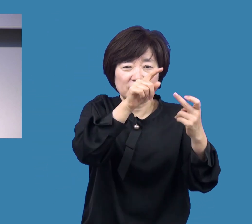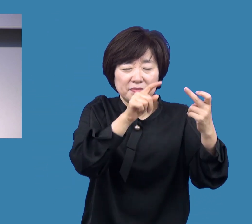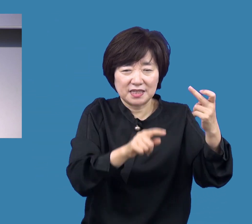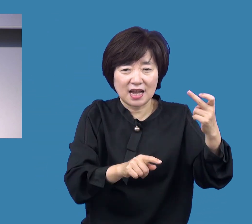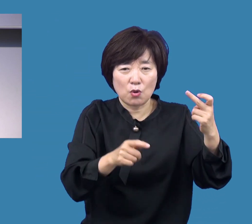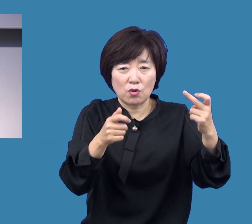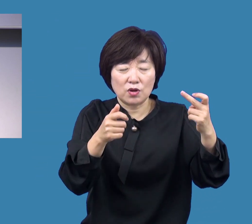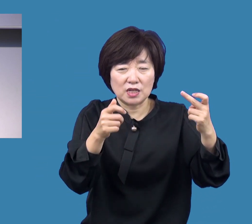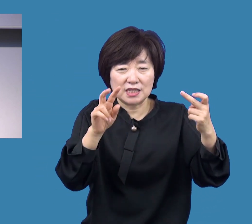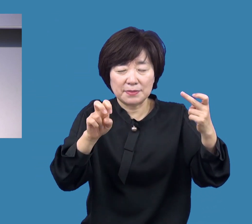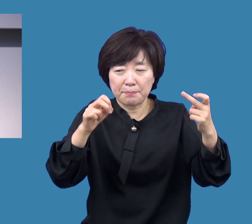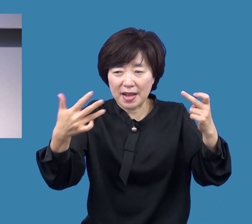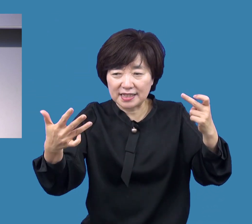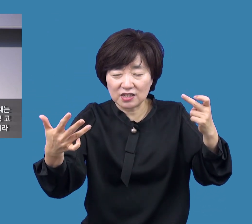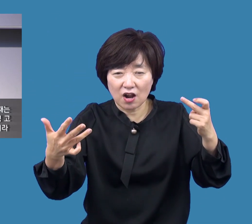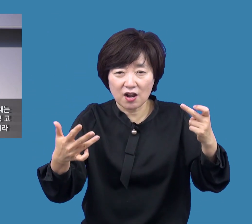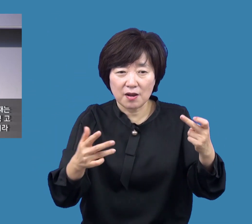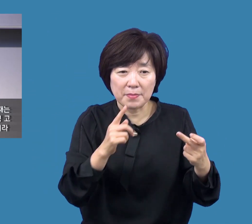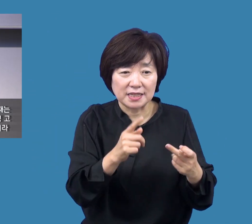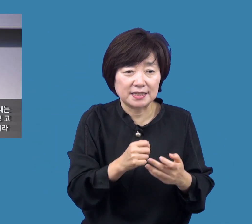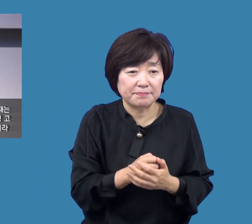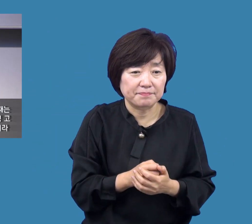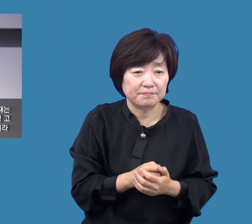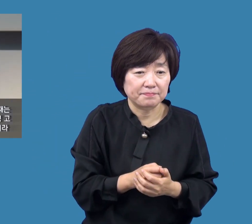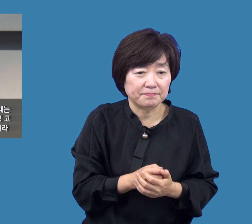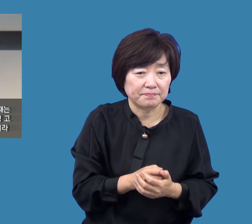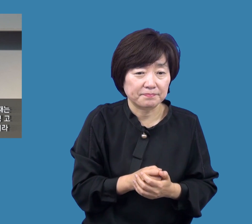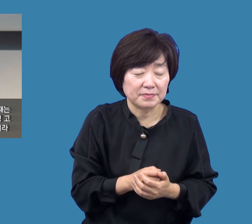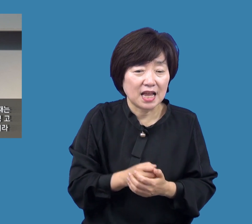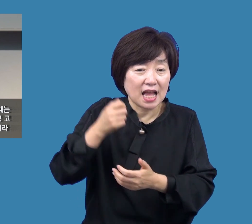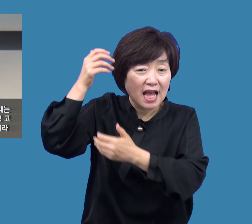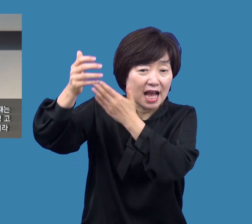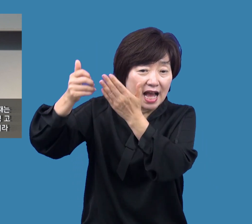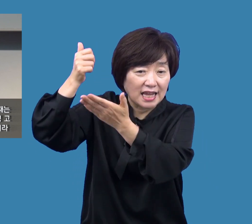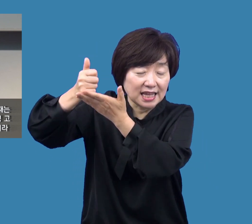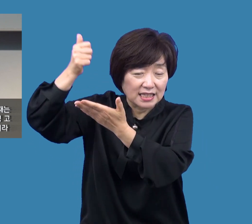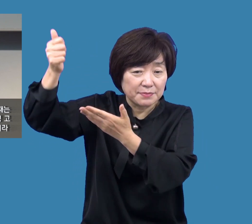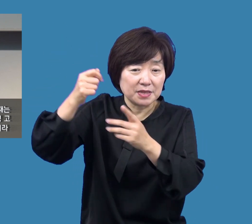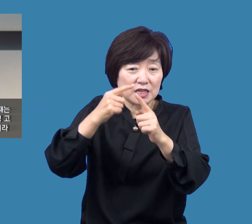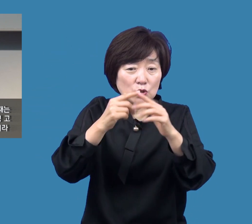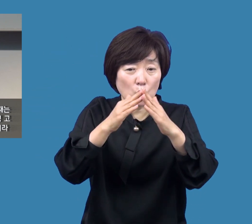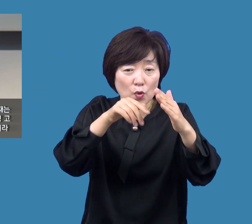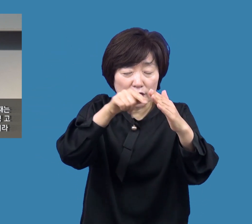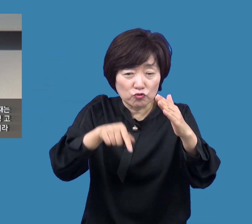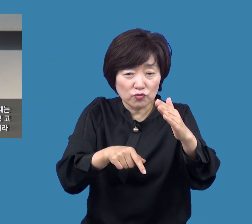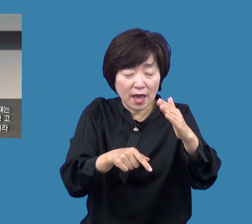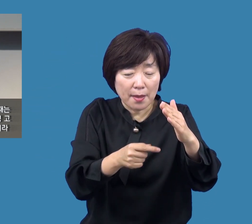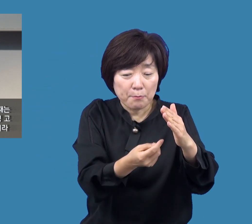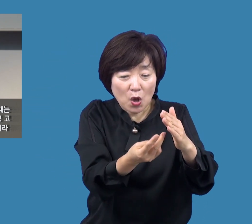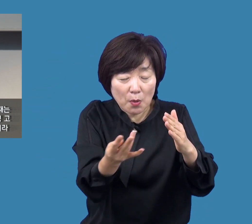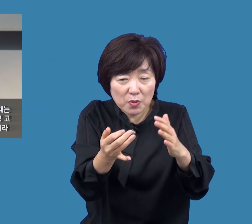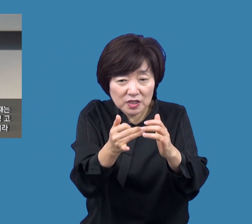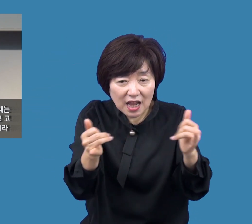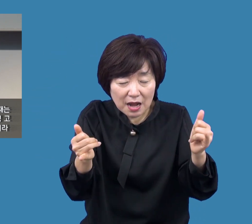보면 이 다양성에 대해서 이렇게 설명합니다. 시작. 교회 중에 몇을 세우셨으니 첫째는